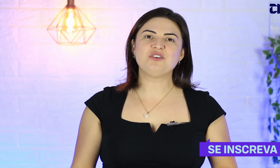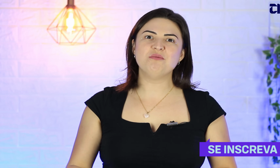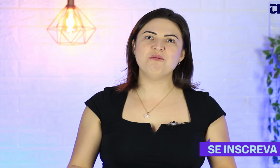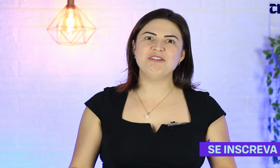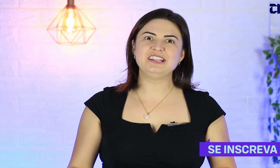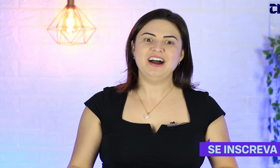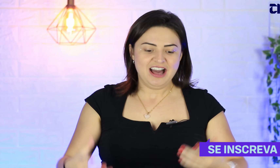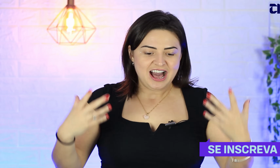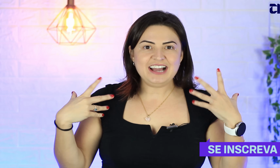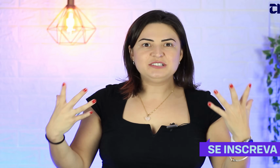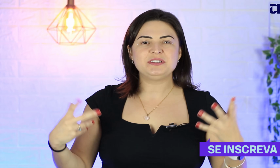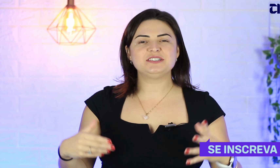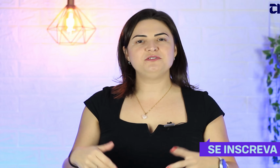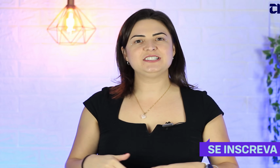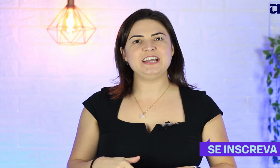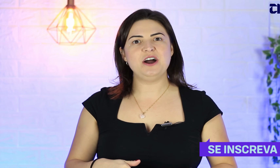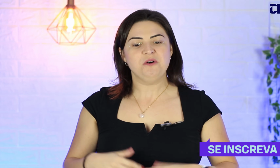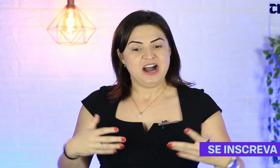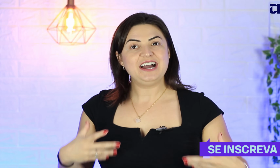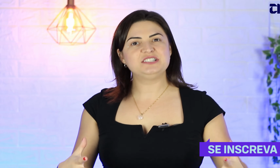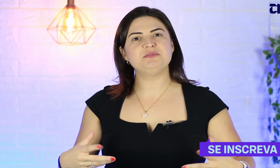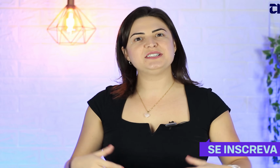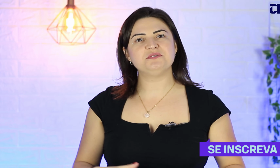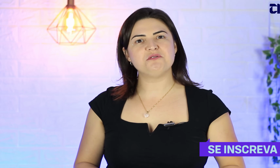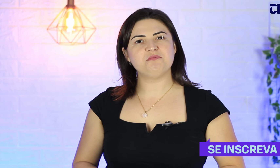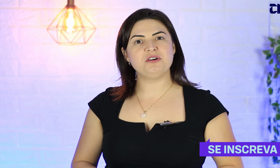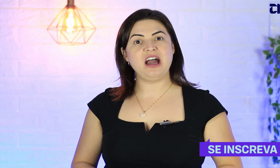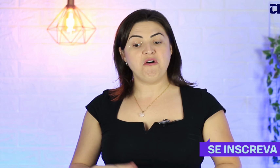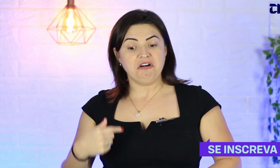Olha como muda a expressão facial, a expressão corporal.